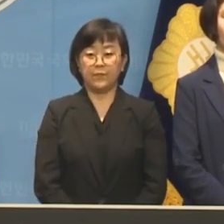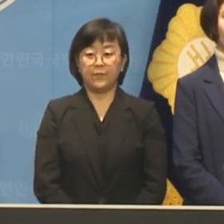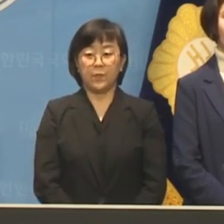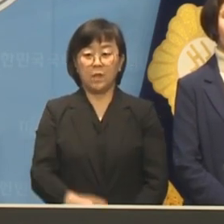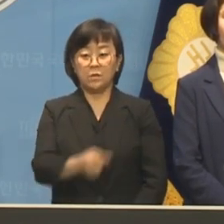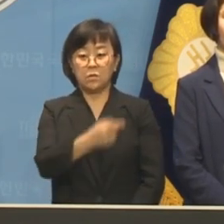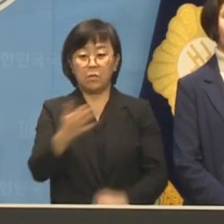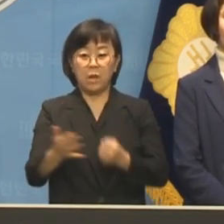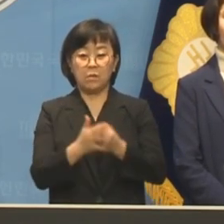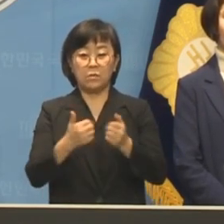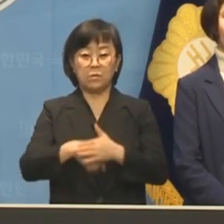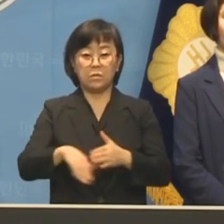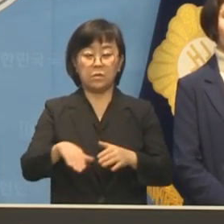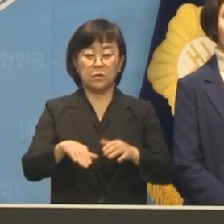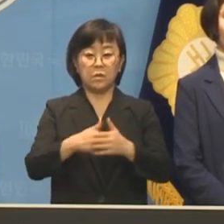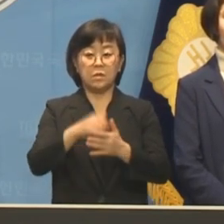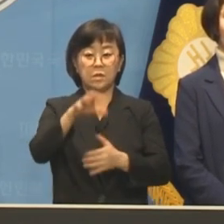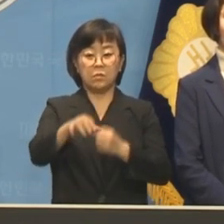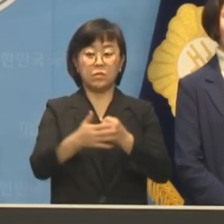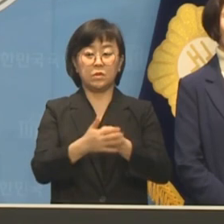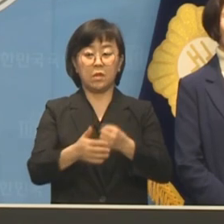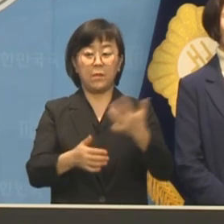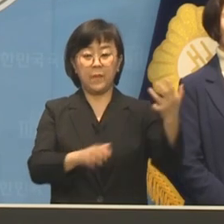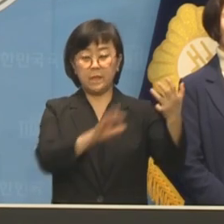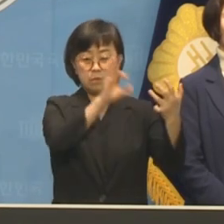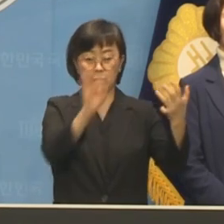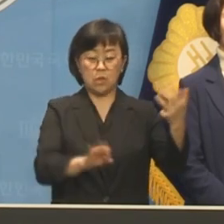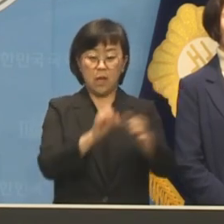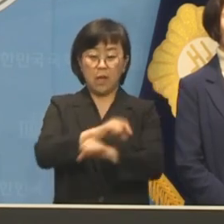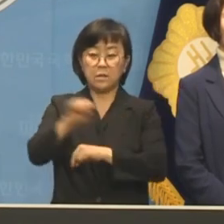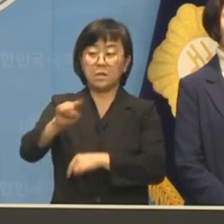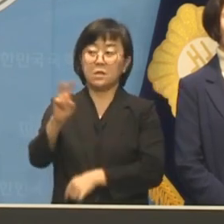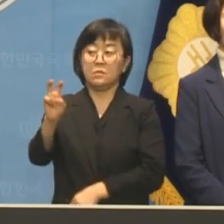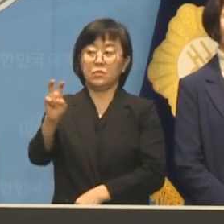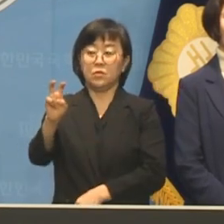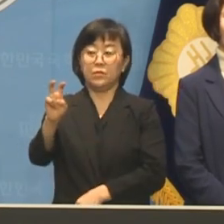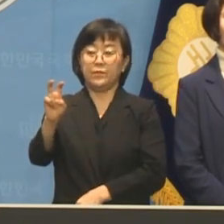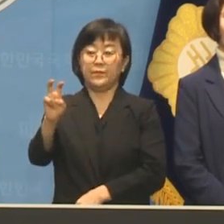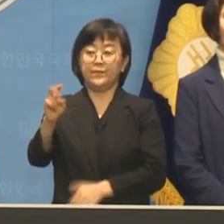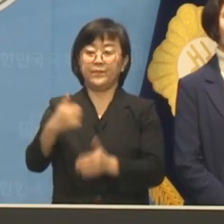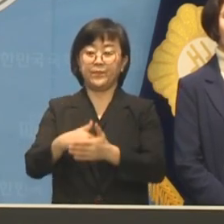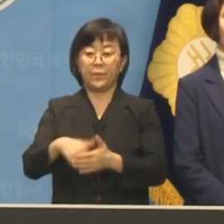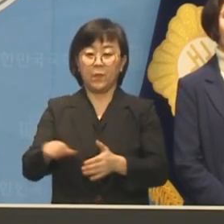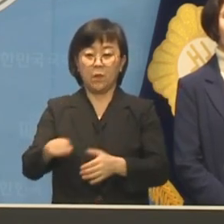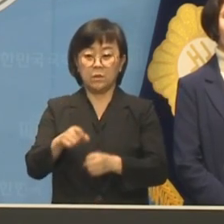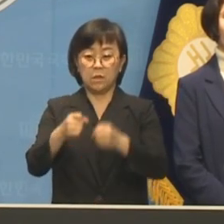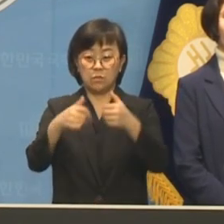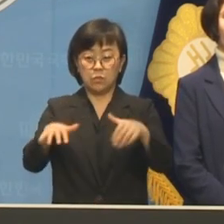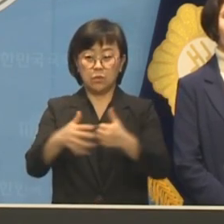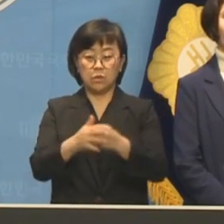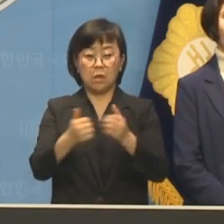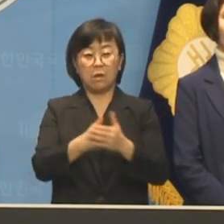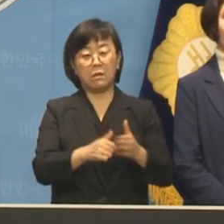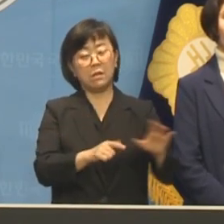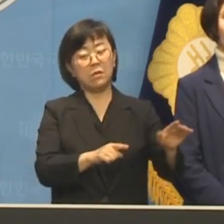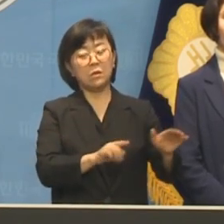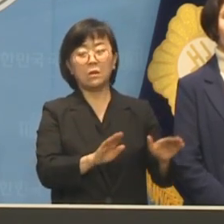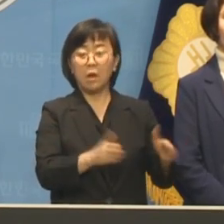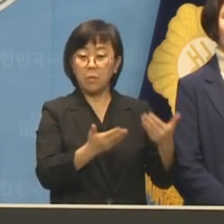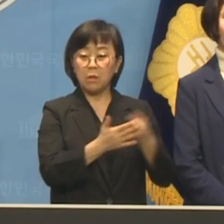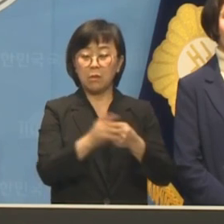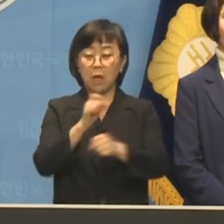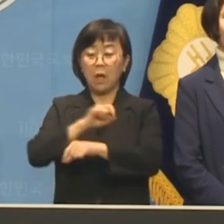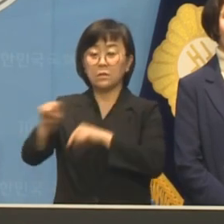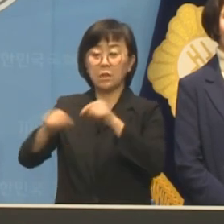소방은 현장 부서가 80%, 행정 부서가 20%입니다. 현장 부서의 경력은 홀대받고 행정